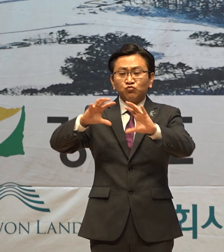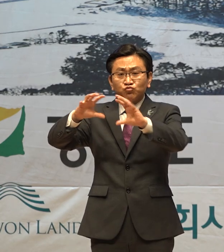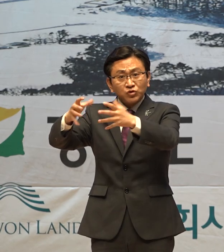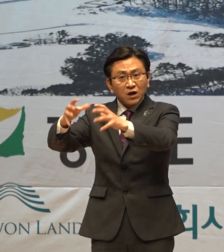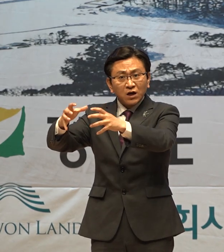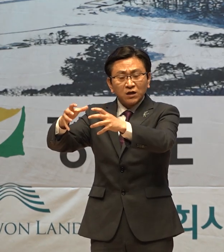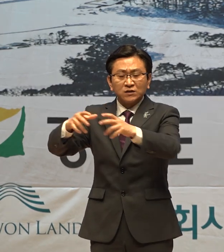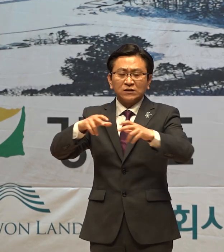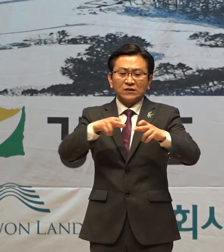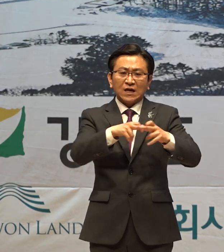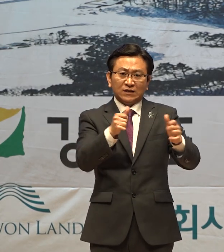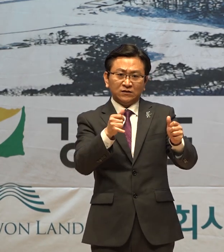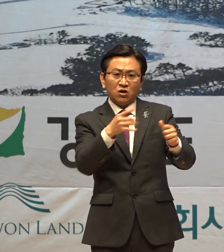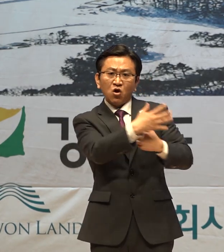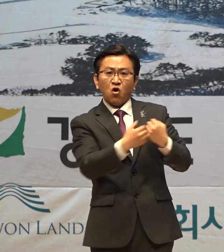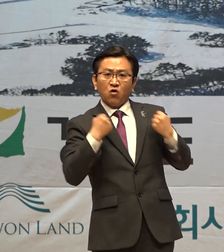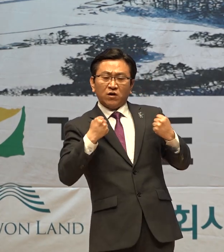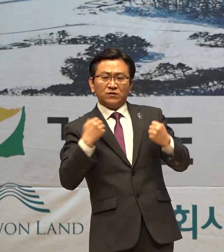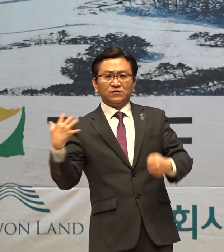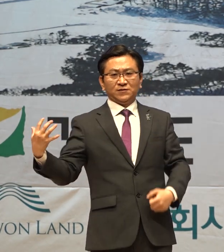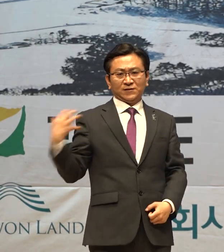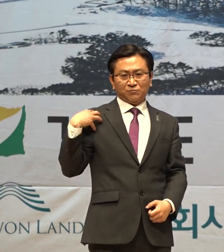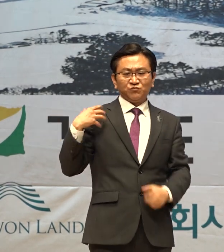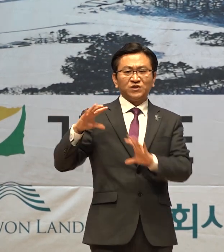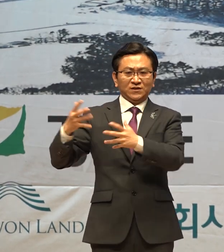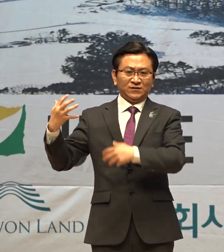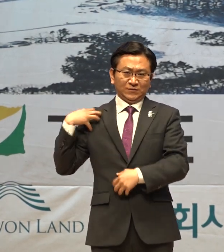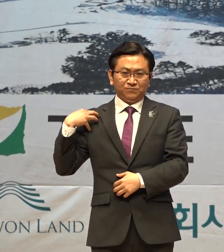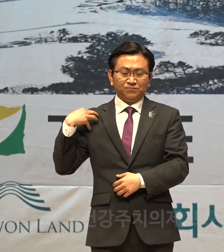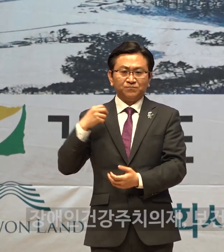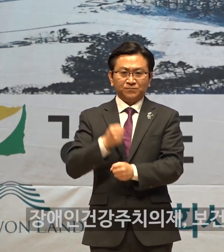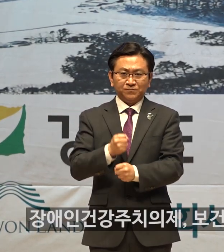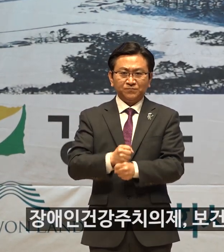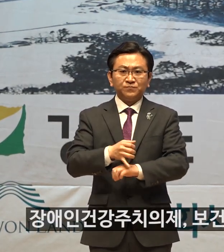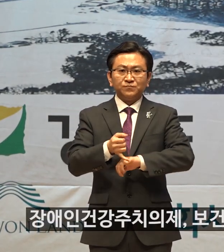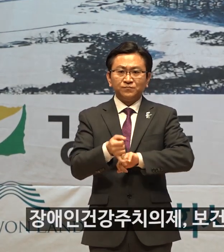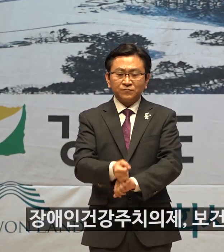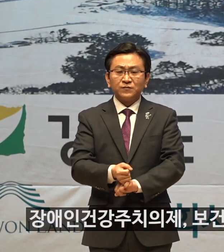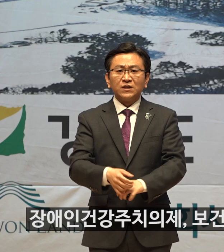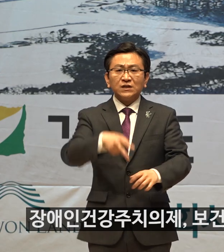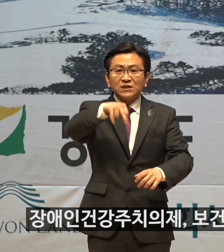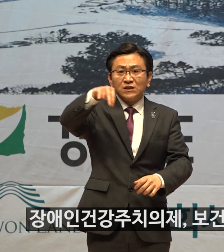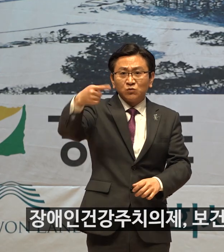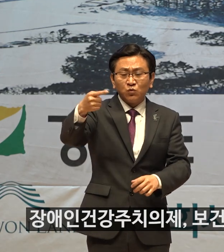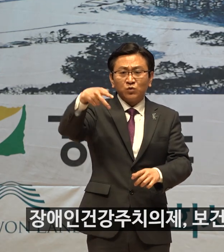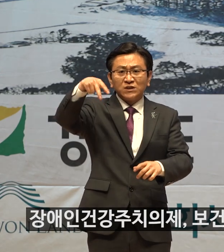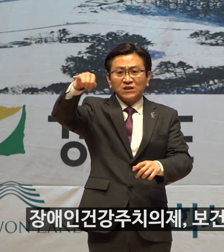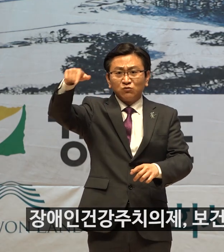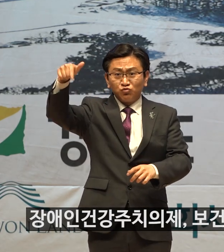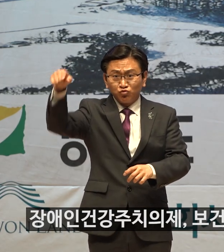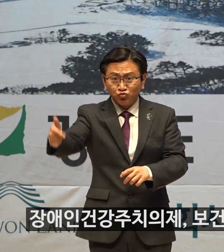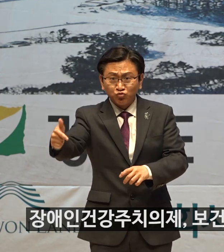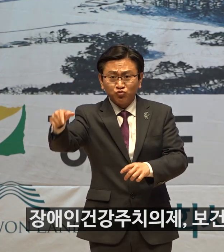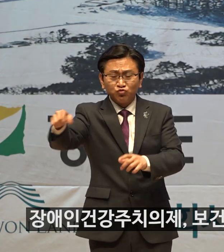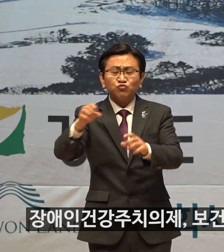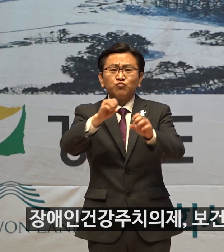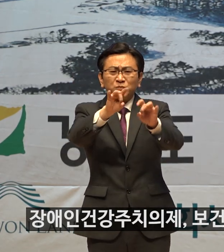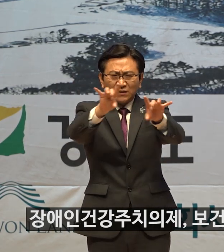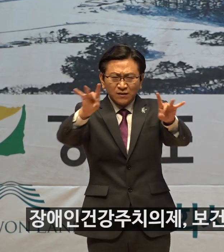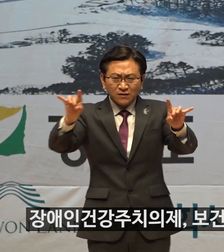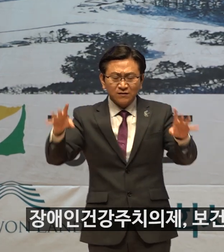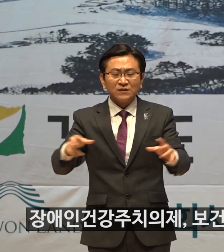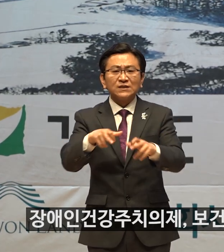국가가 장애인의 건강을 책임지겠습니다. 지자체별 장애인 건강 재활